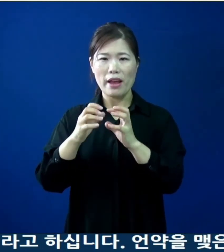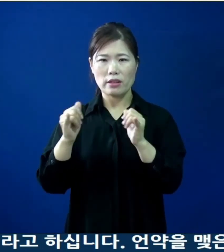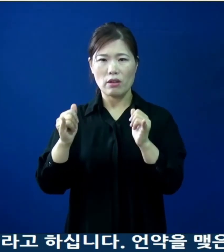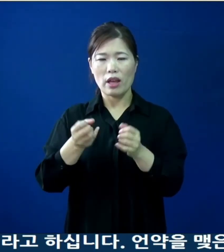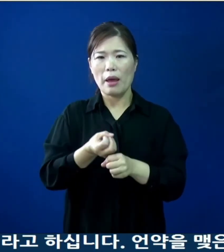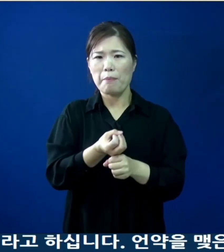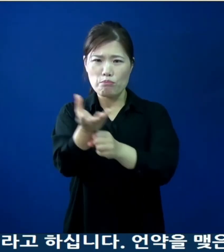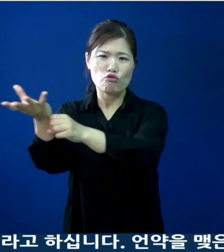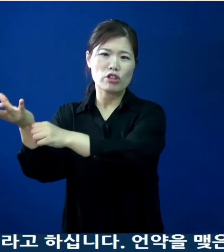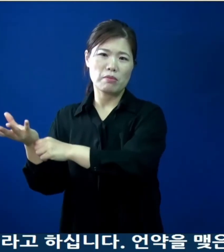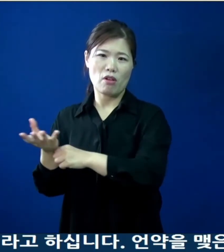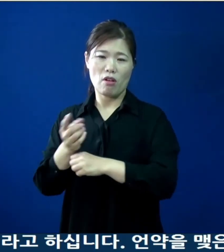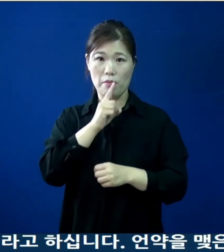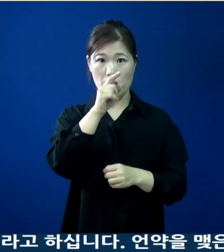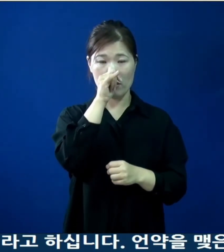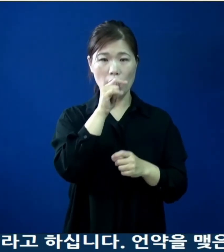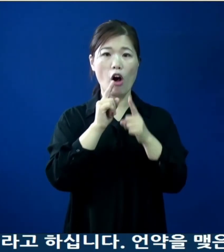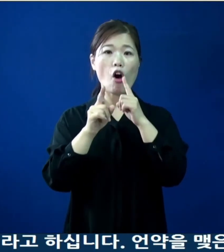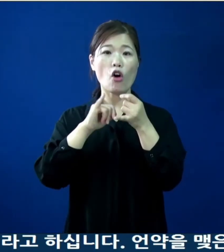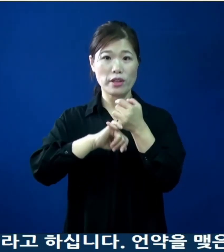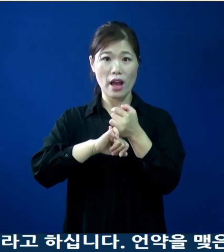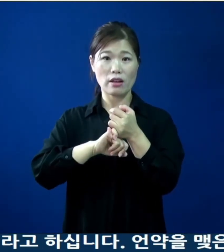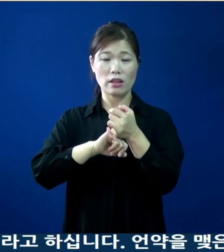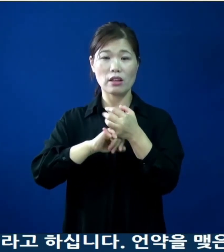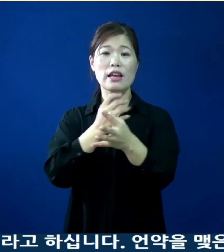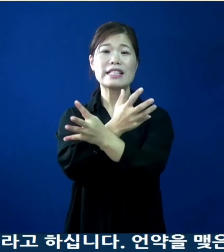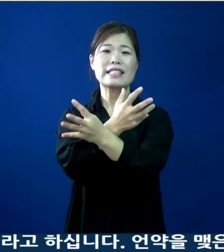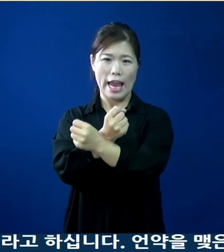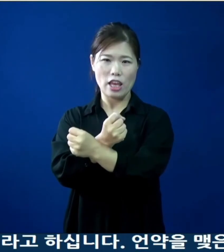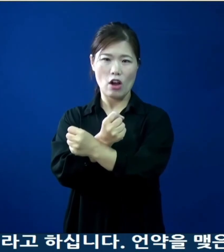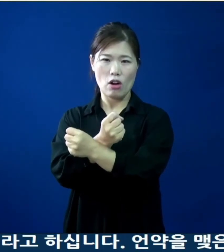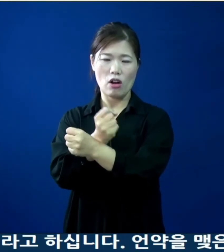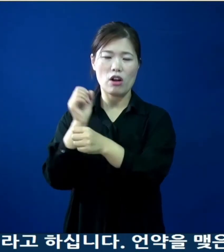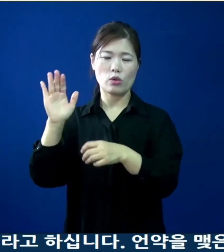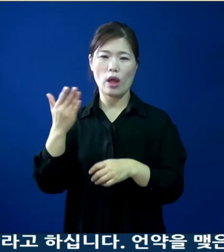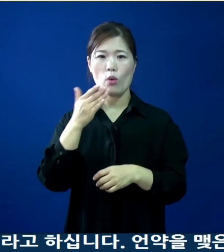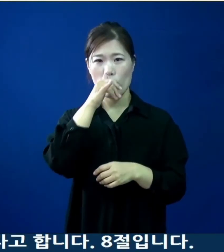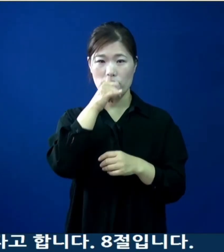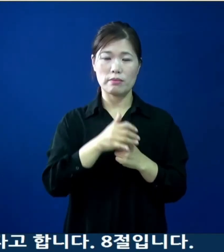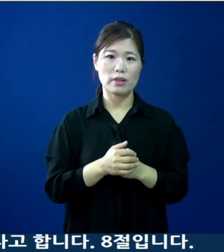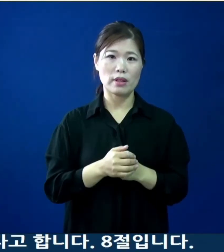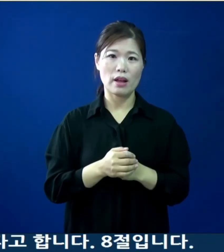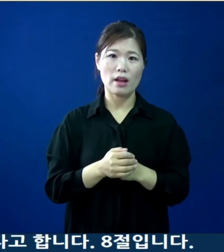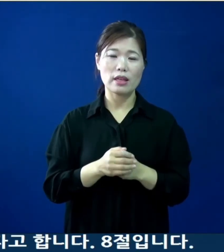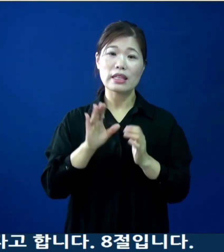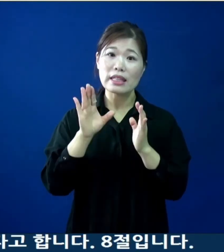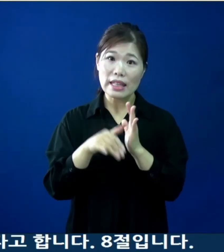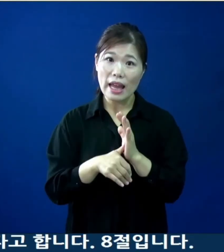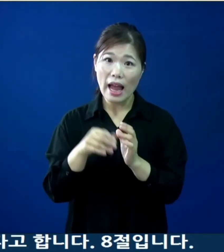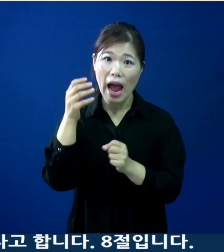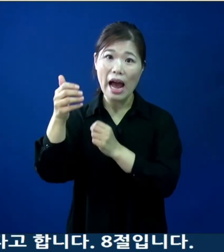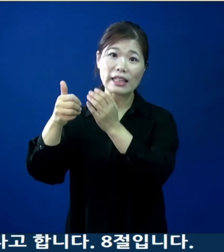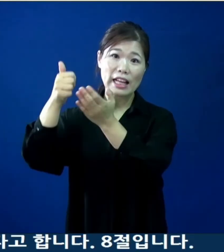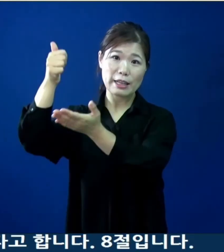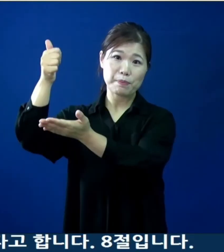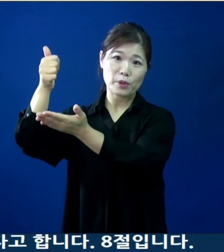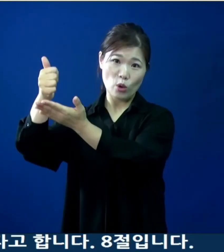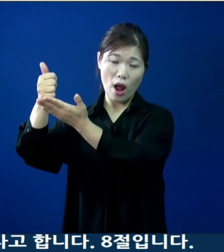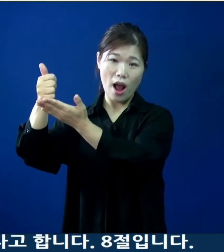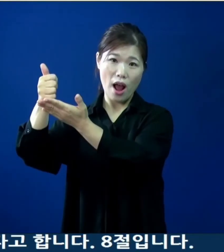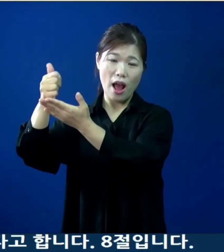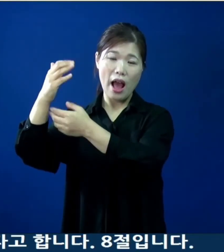언약이 이루어지는 겁니다. 언약이 체결되는 거예요. 이 언약이 체결되는 순간 하나님과